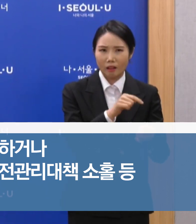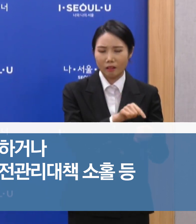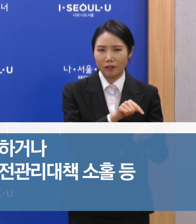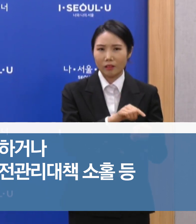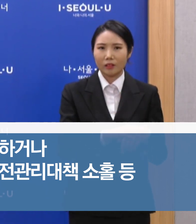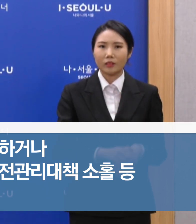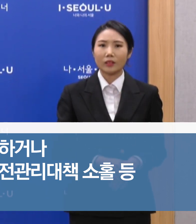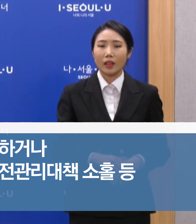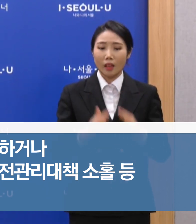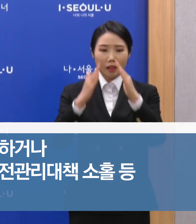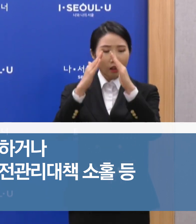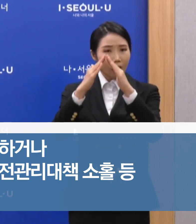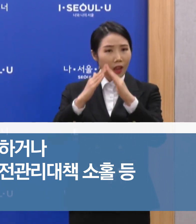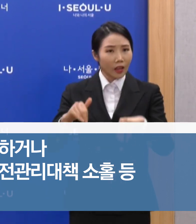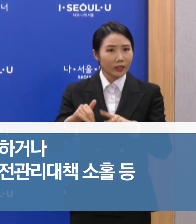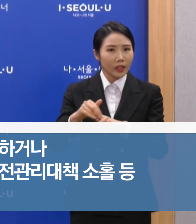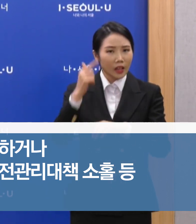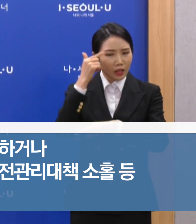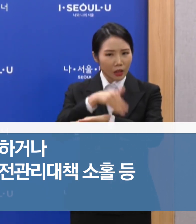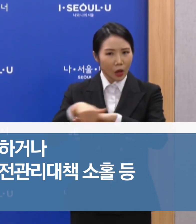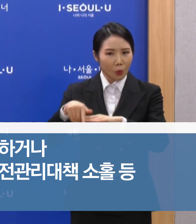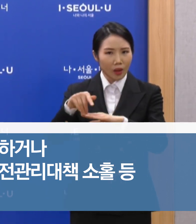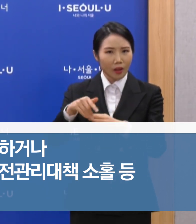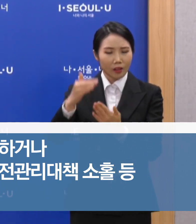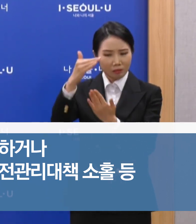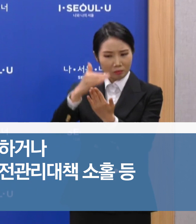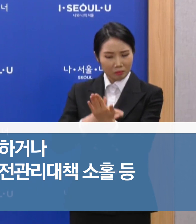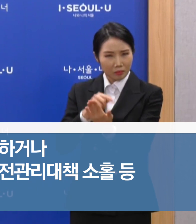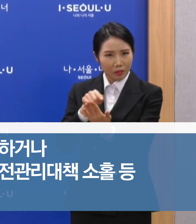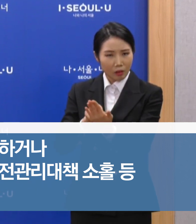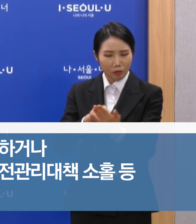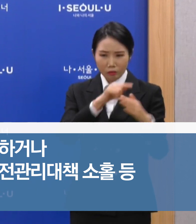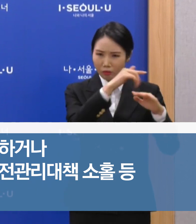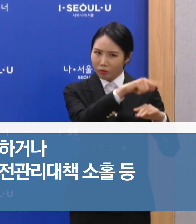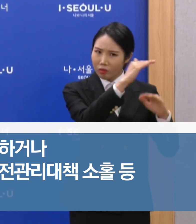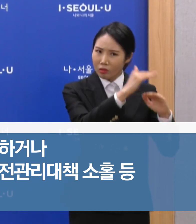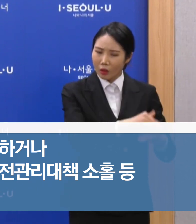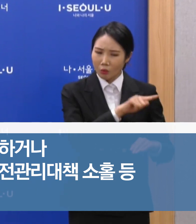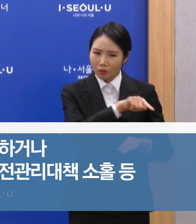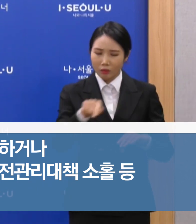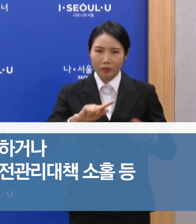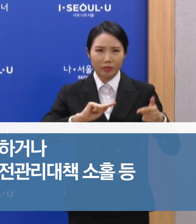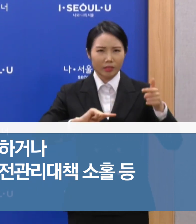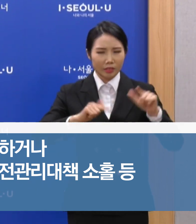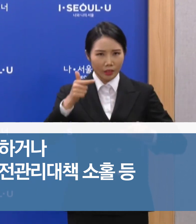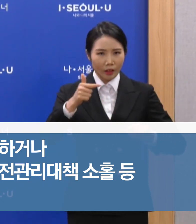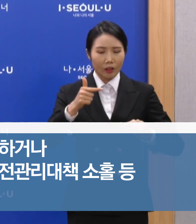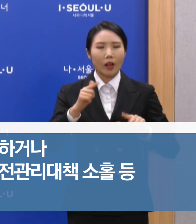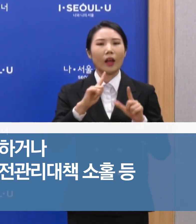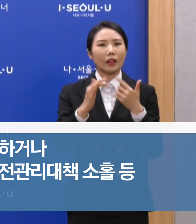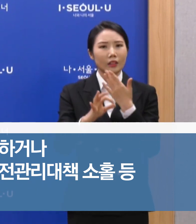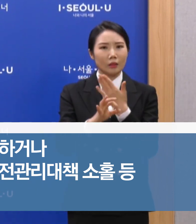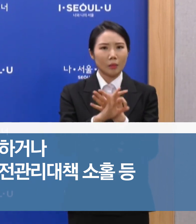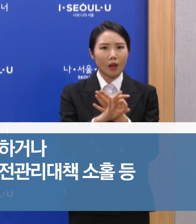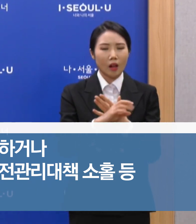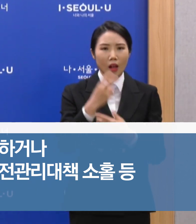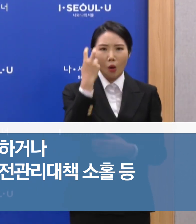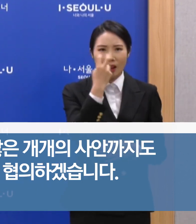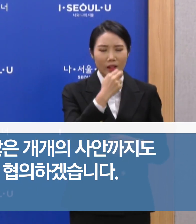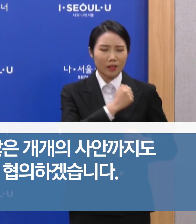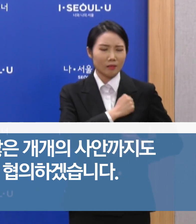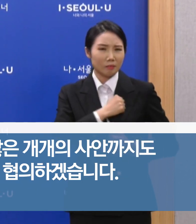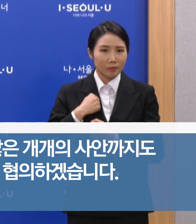계획서 내용과 달리 철거하거나 교통 안전 및 안전 통로 확보와 같은 안전관리 대책 소홀